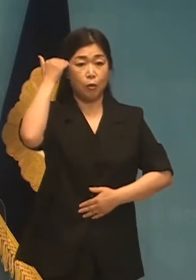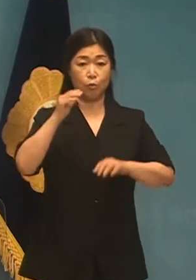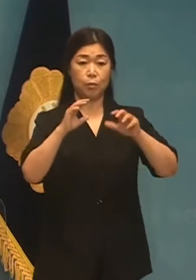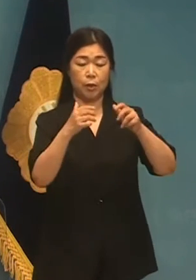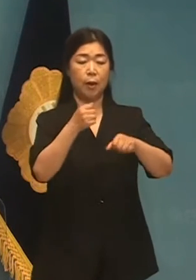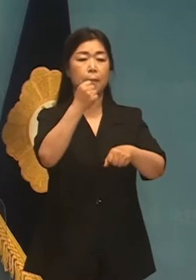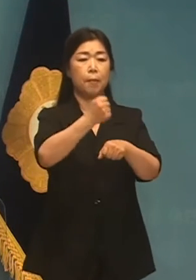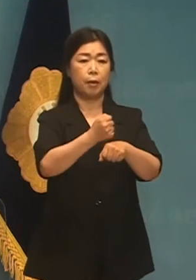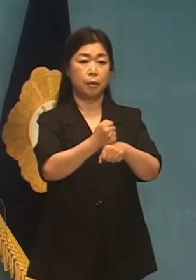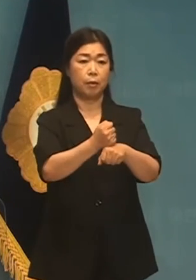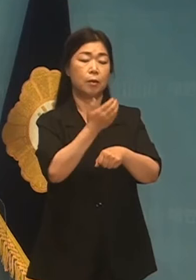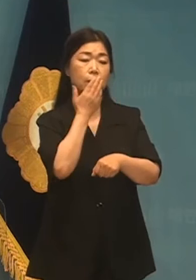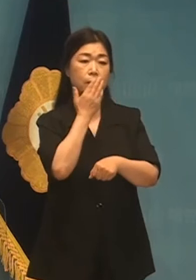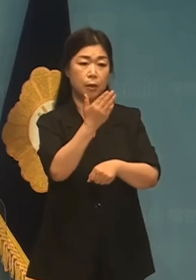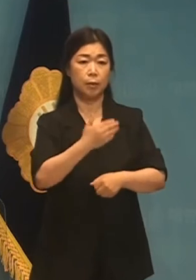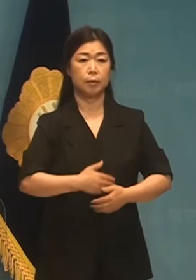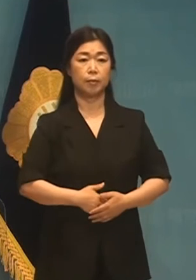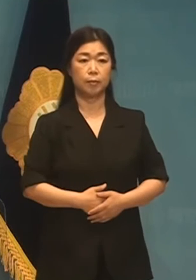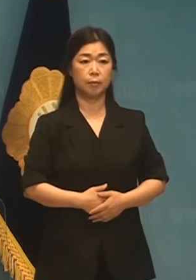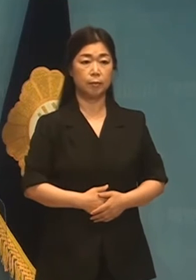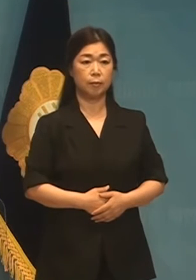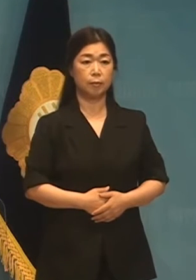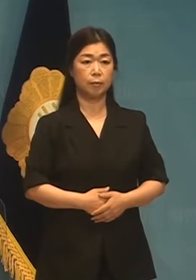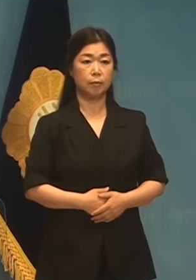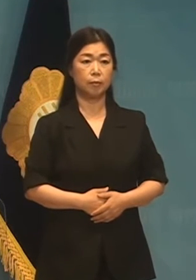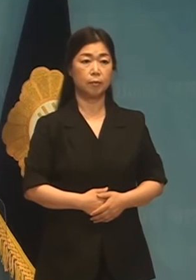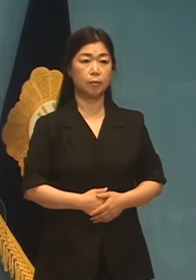미래를 밝히게 될 것입니다.